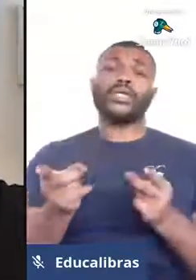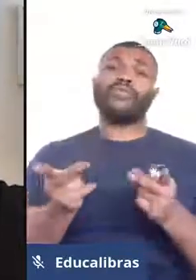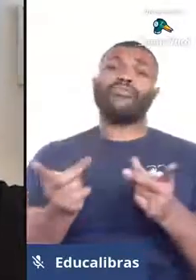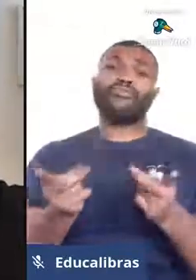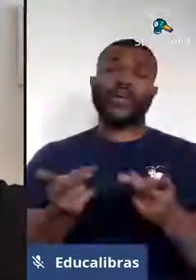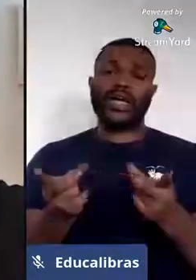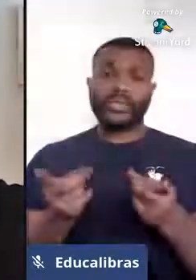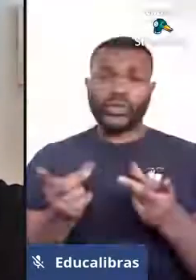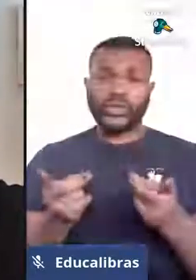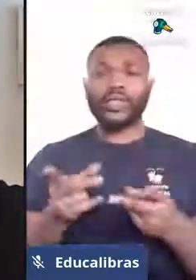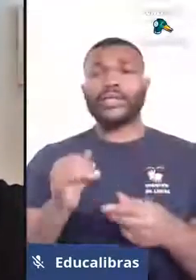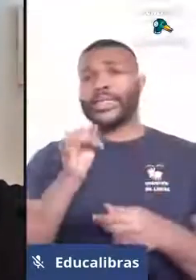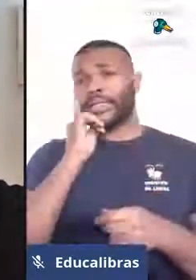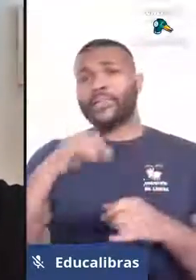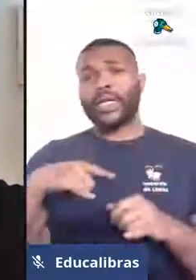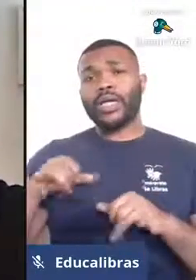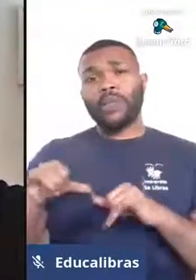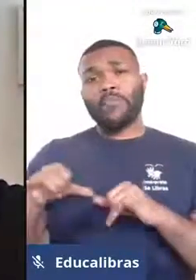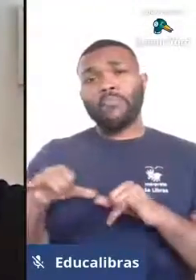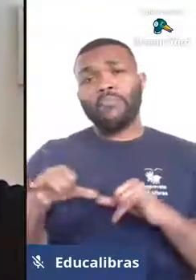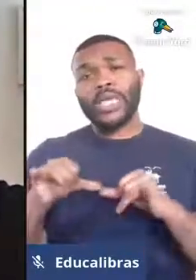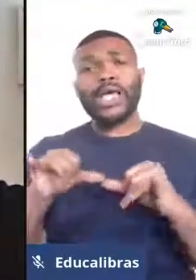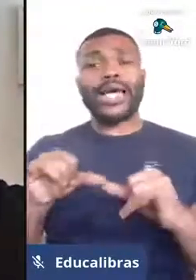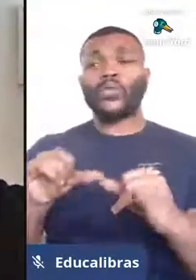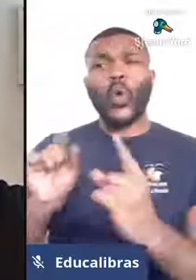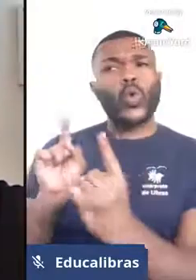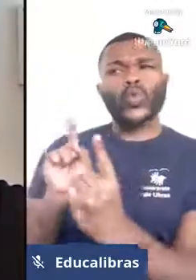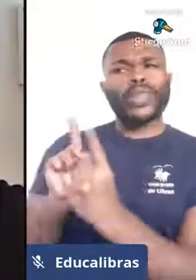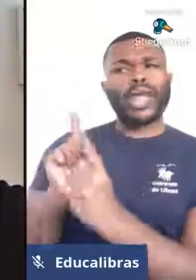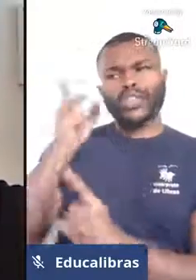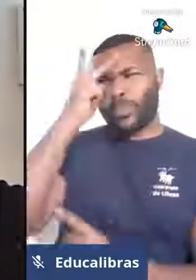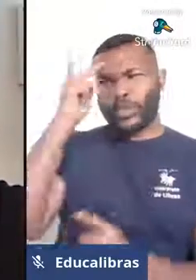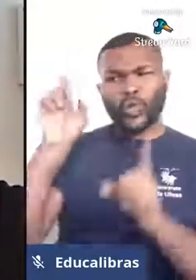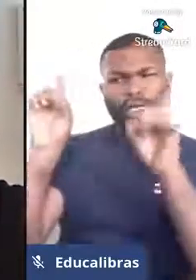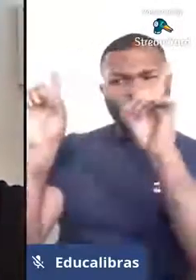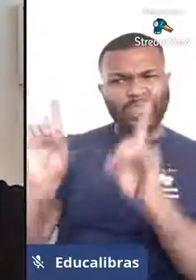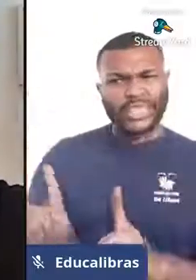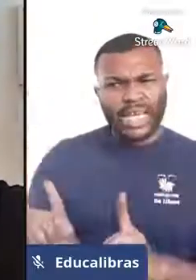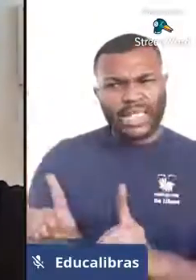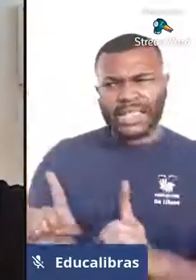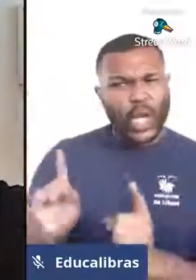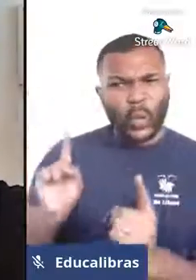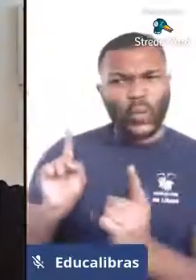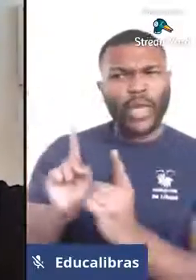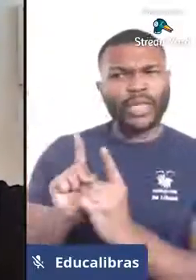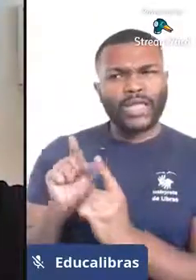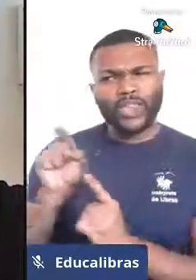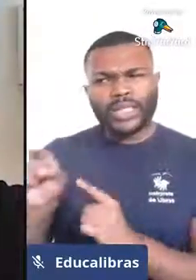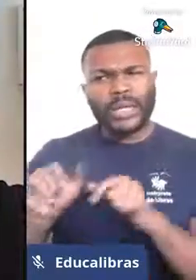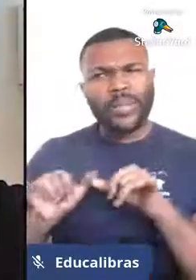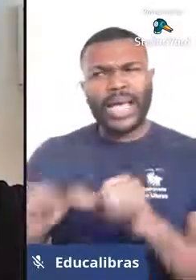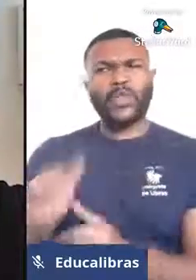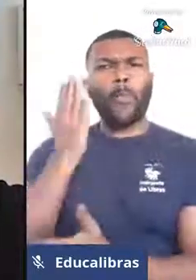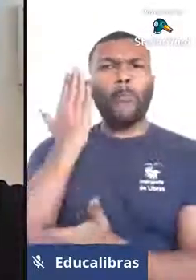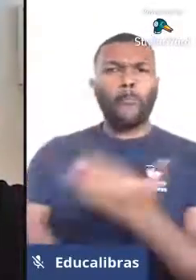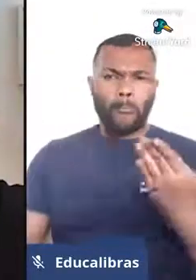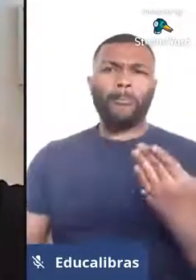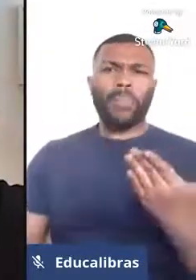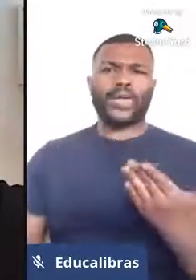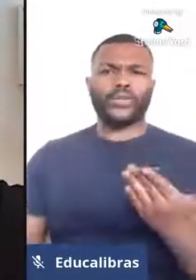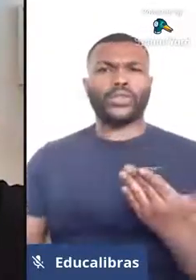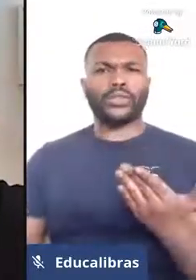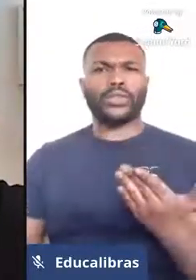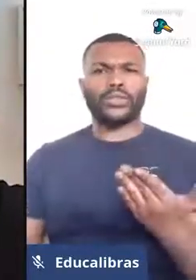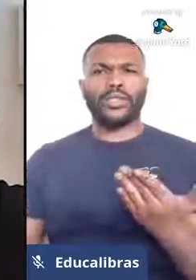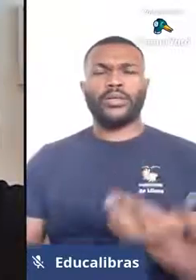tem um supermercado que não atende as pessoas com deficiência, você está perdendo um mercado muito considerável, né? Que você